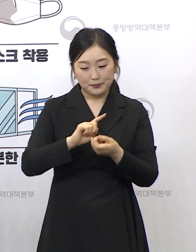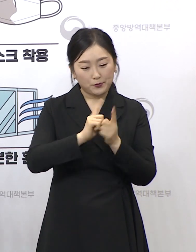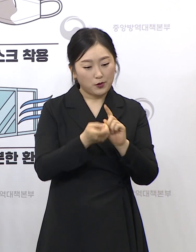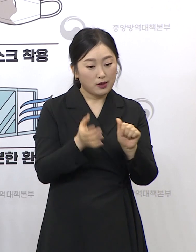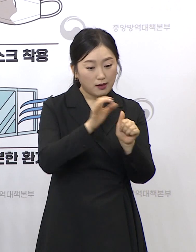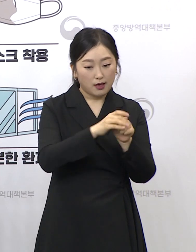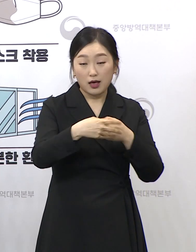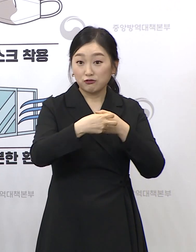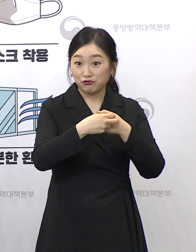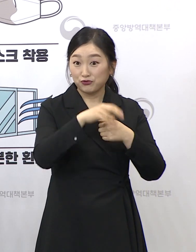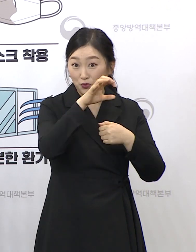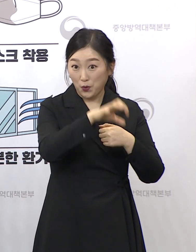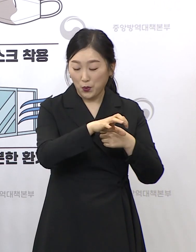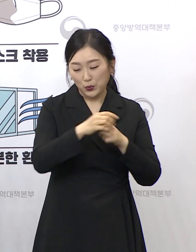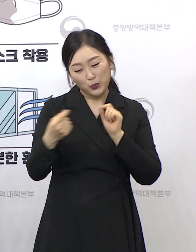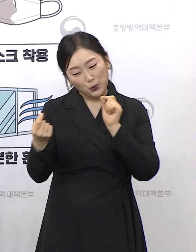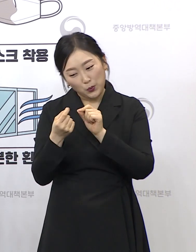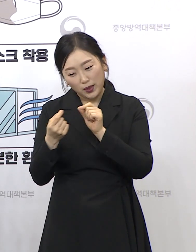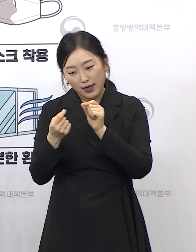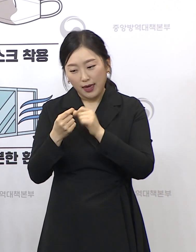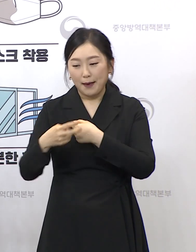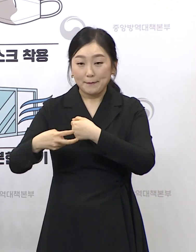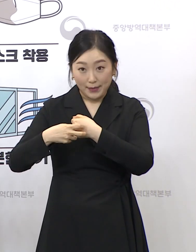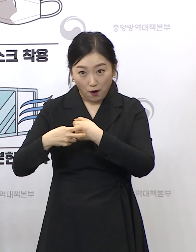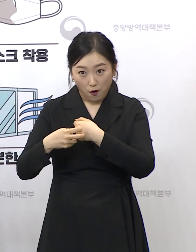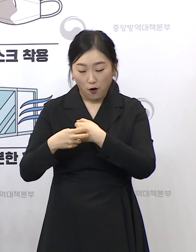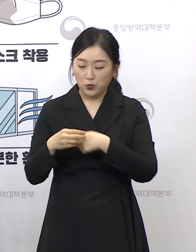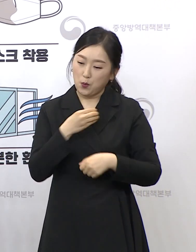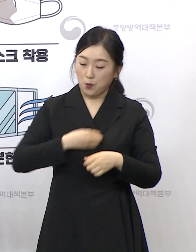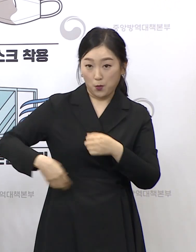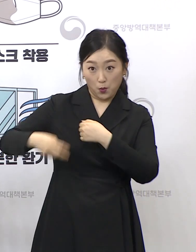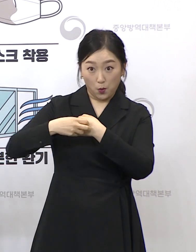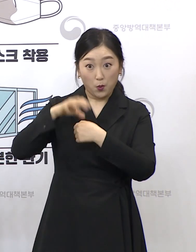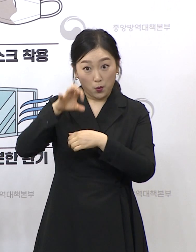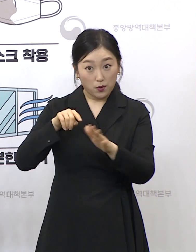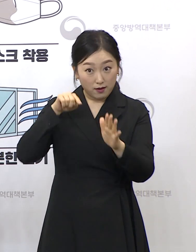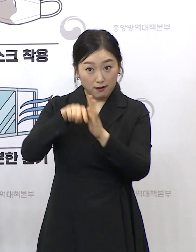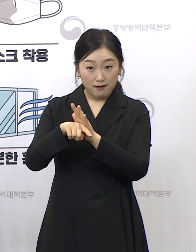지정된 동네의 병의원이나 보건소에서 실시합니다.